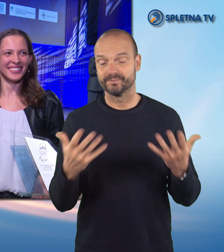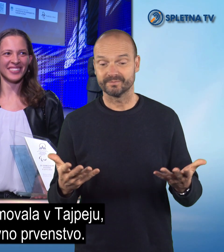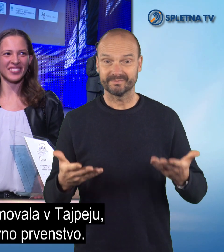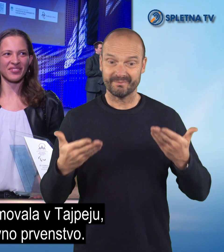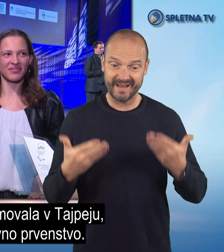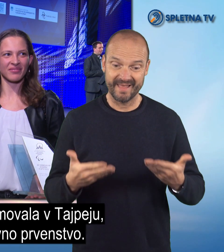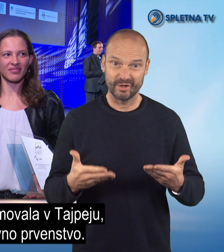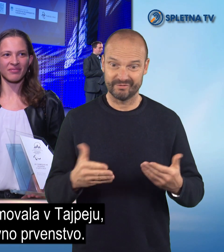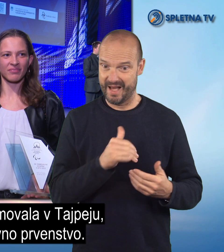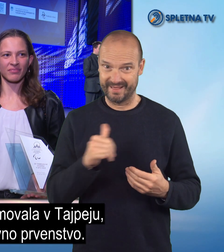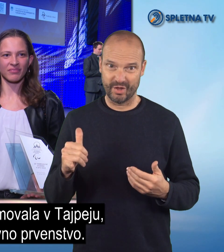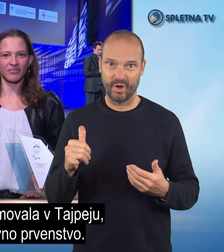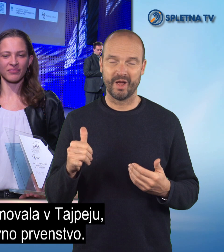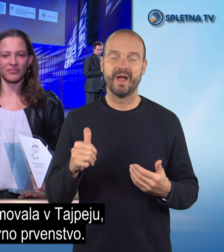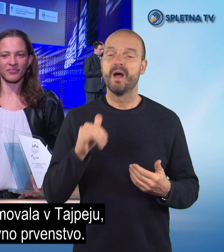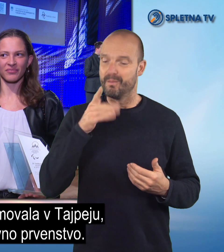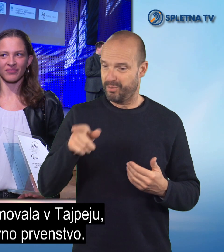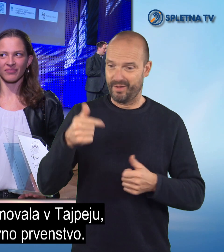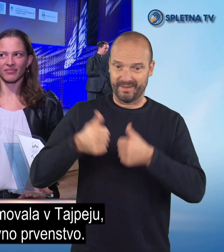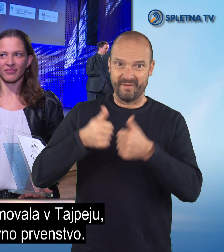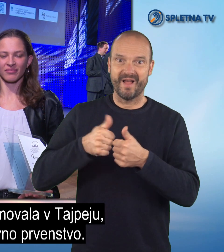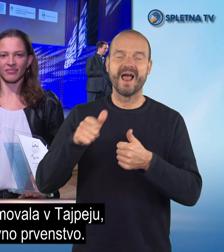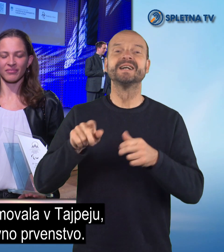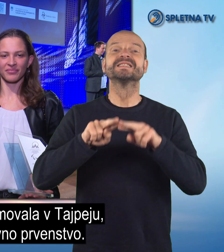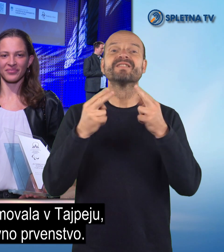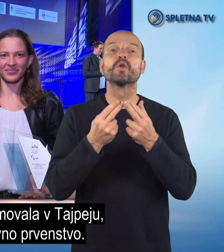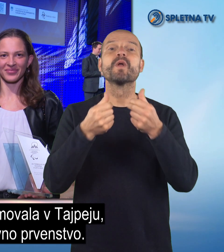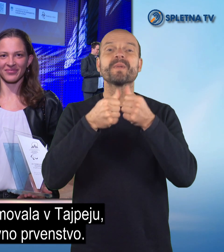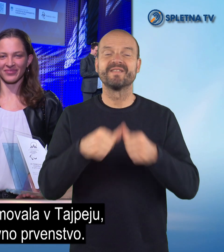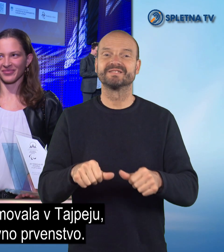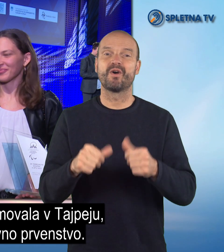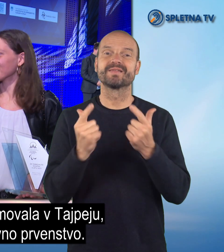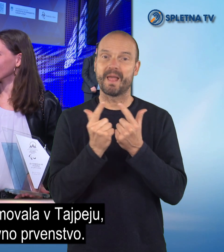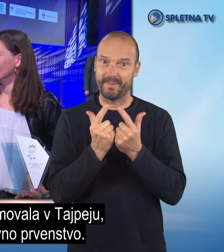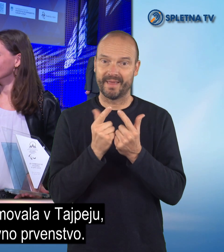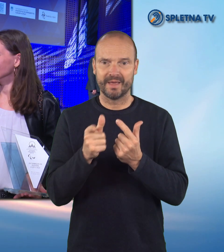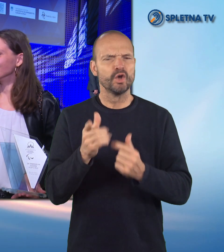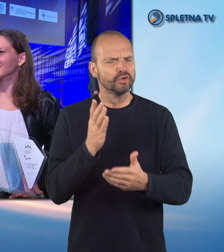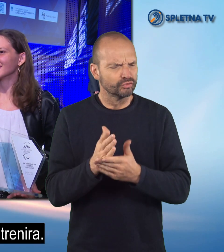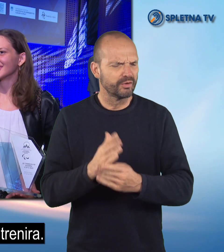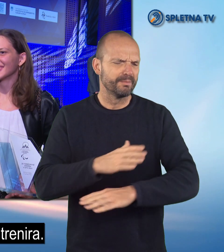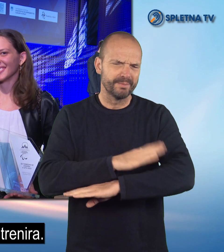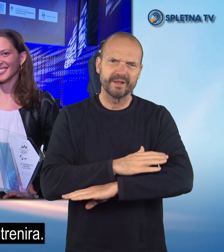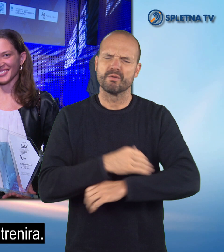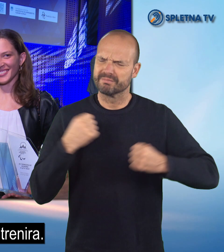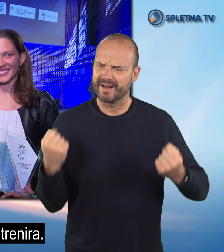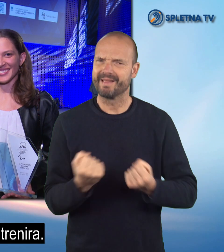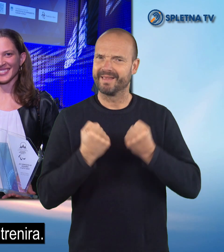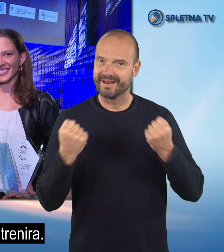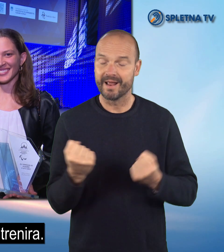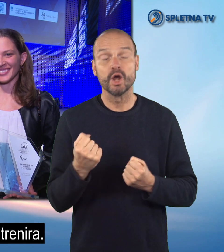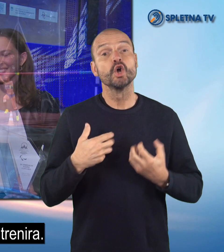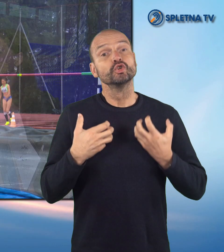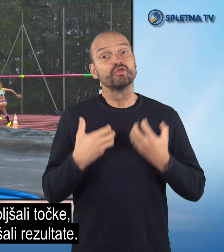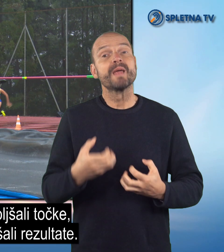Ja. Letos bo Iris tekmovala v Tajpeju, kjer bo svetovno prvenstvo. Pridno